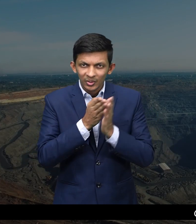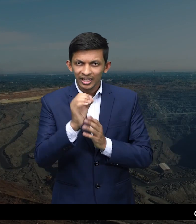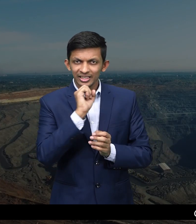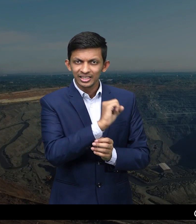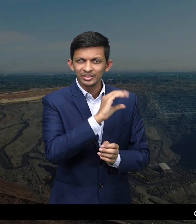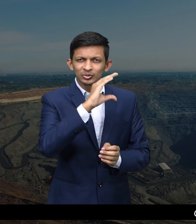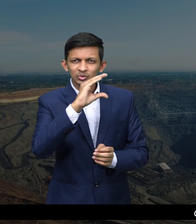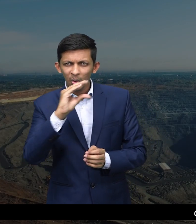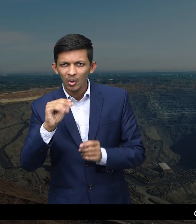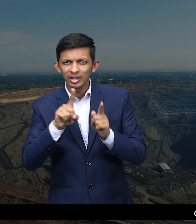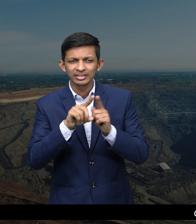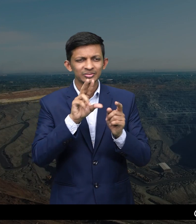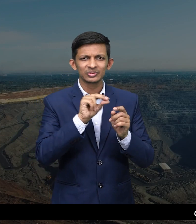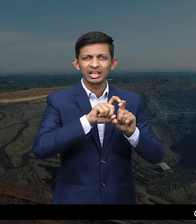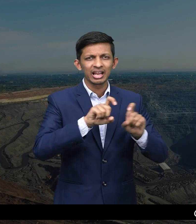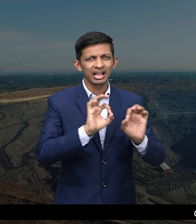దీని ద్వారా